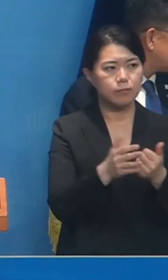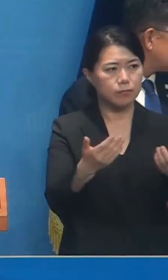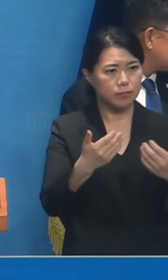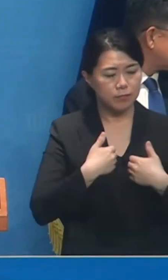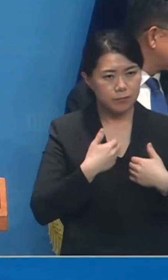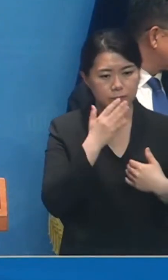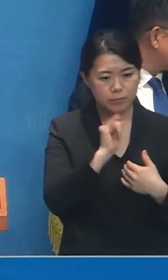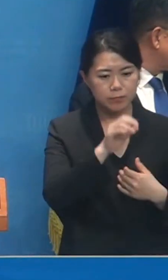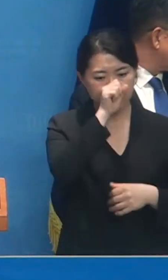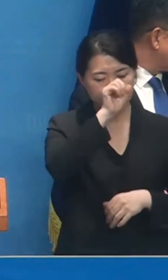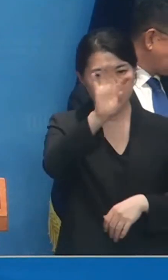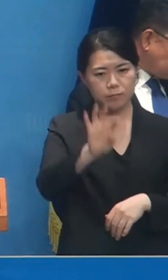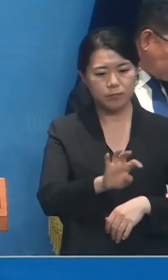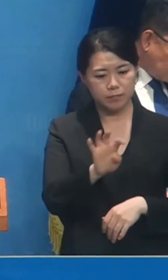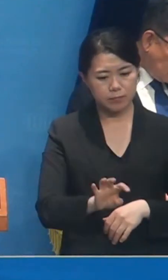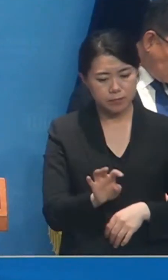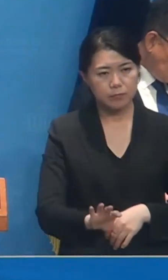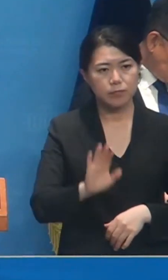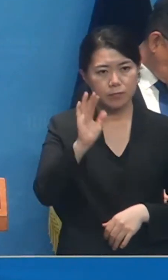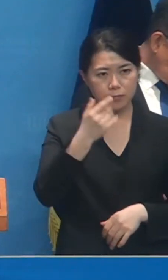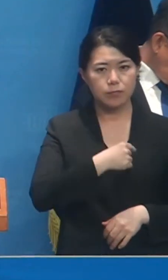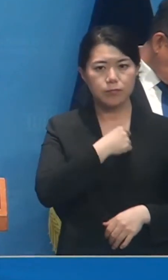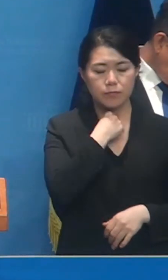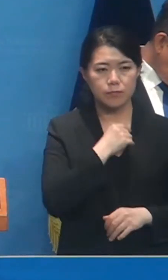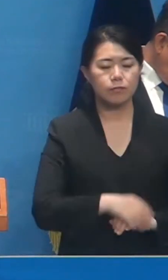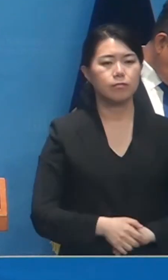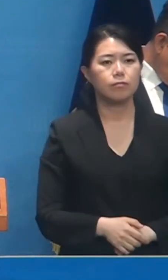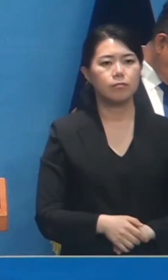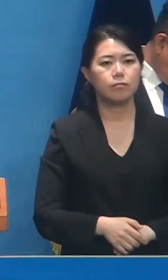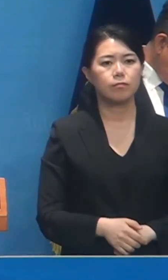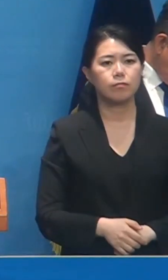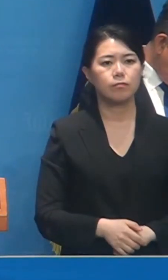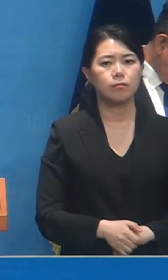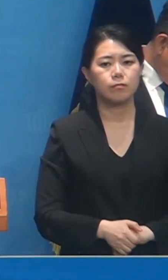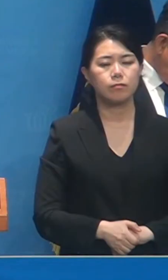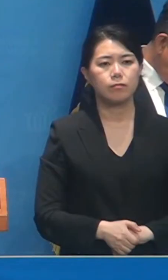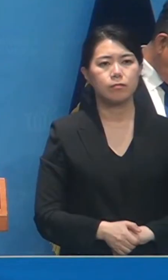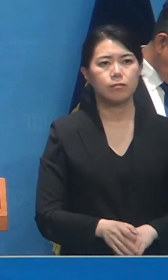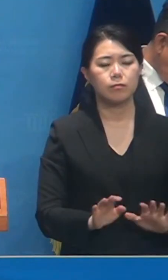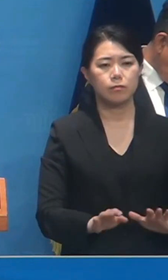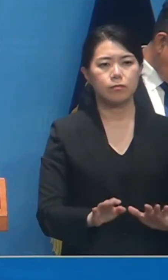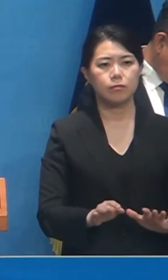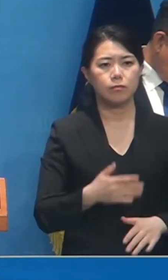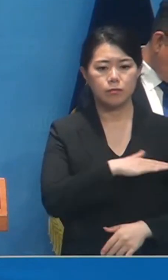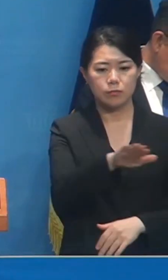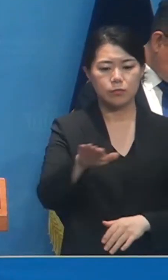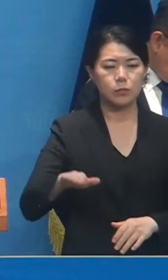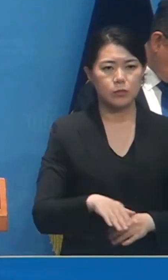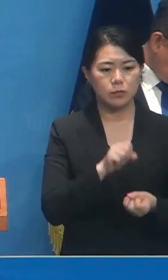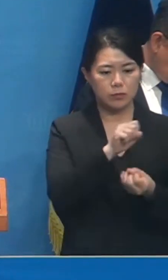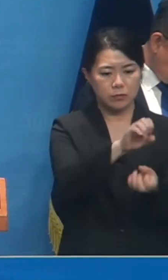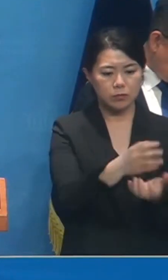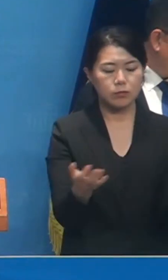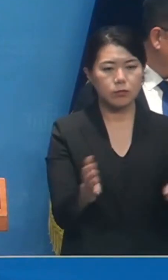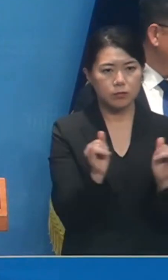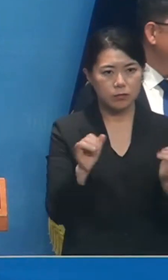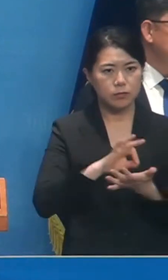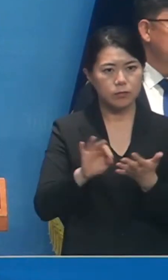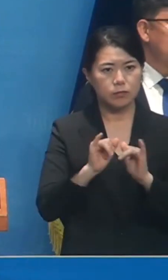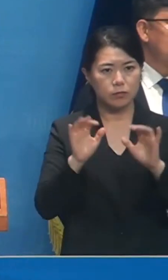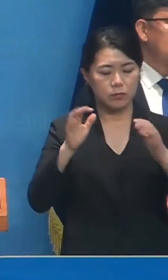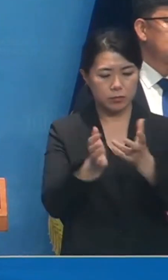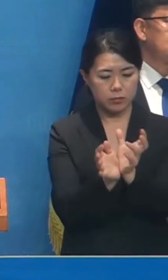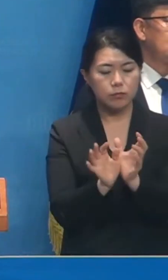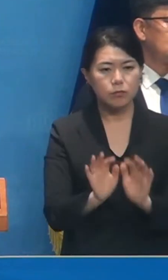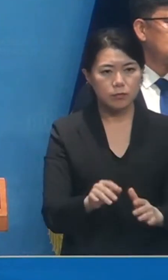제공받는 선순환 구조가 만들어지기를 염원합니다. 이에 저희 택배 종사자 사용자 단체